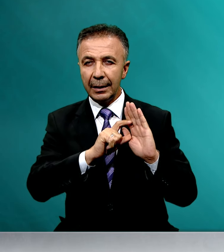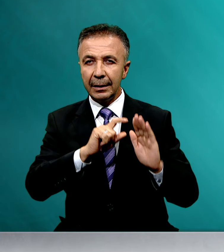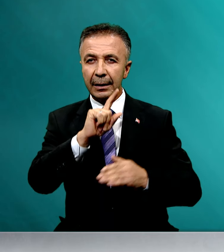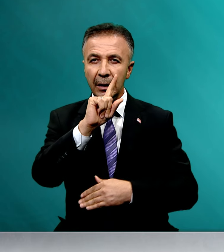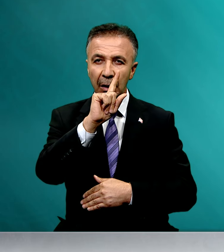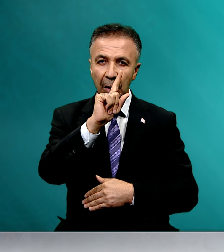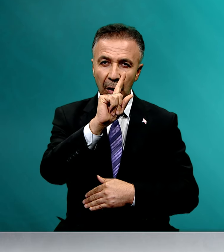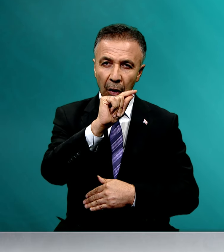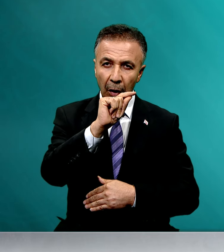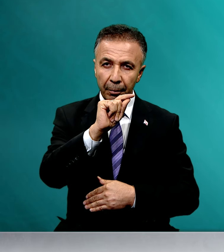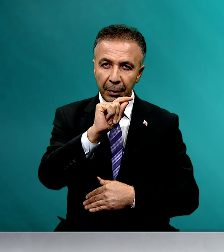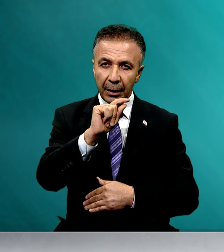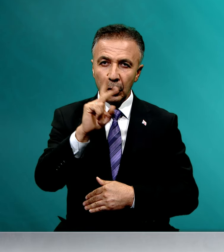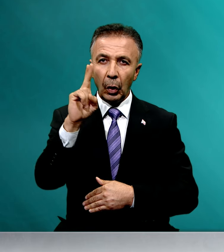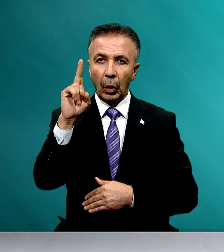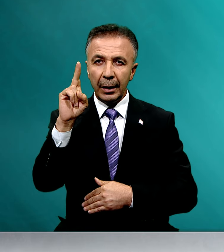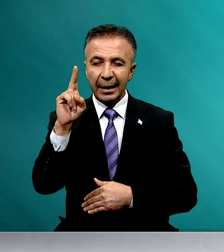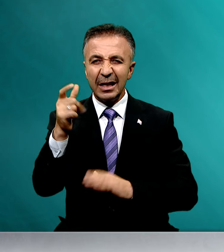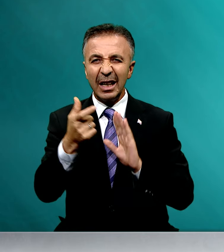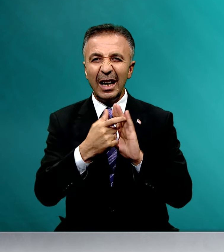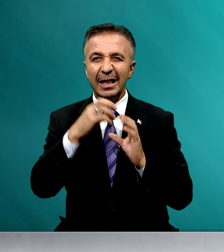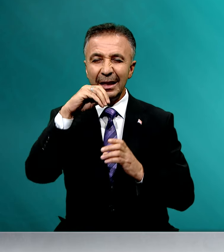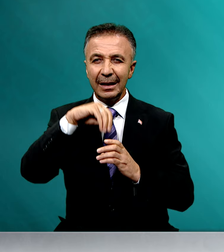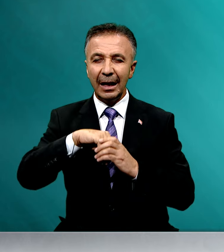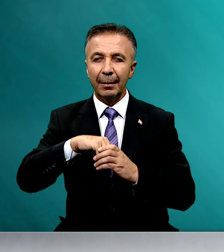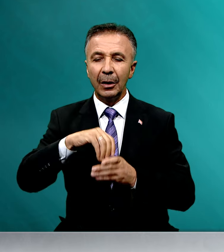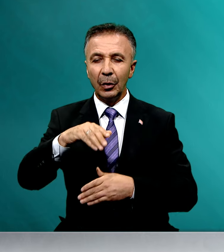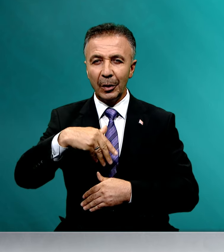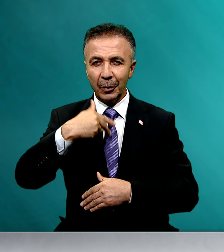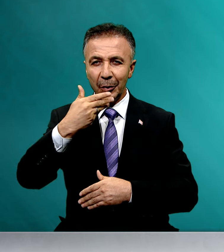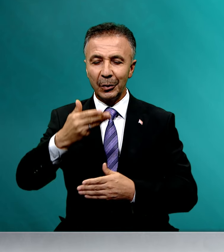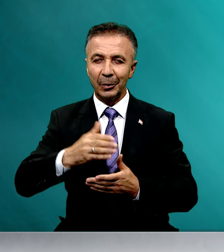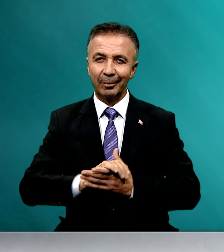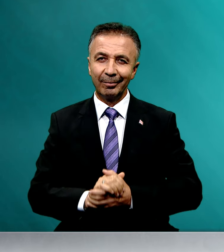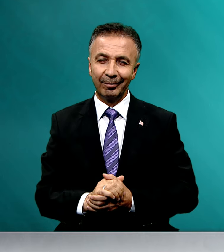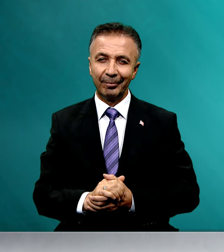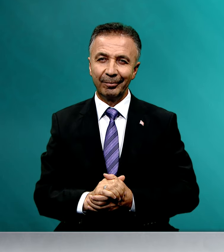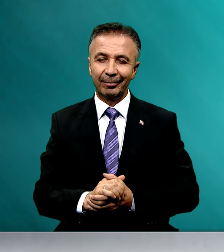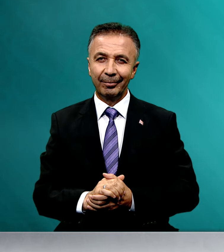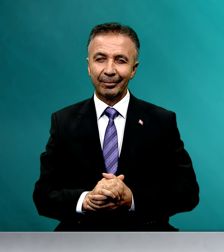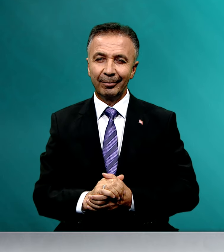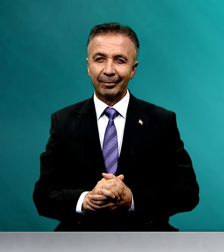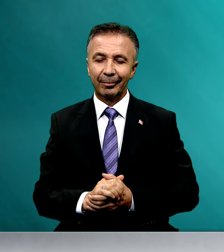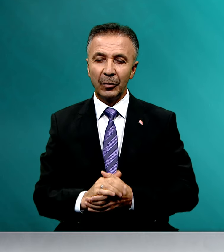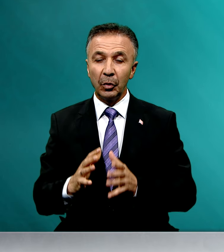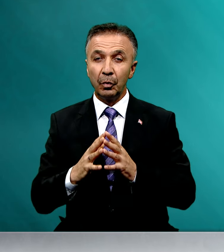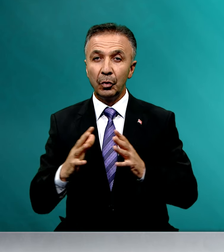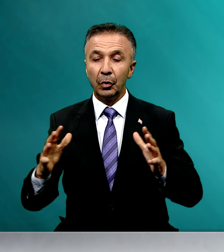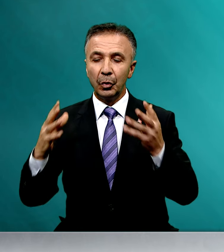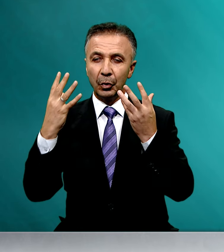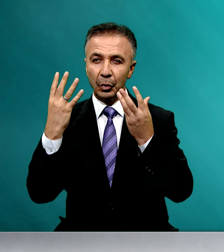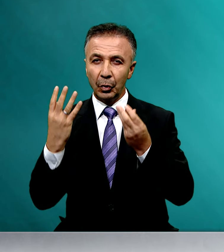ألا إنهم هم المفسدون ولكن لا يشعرون صدق الله